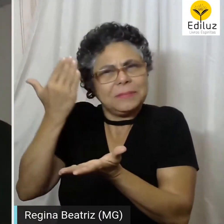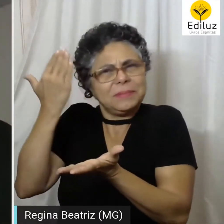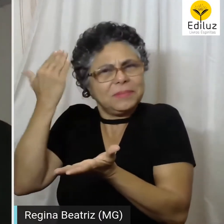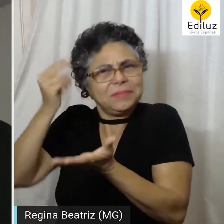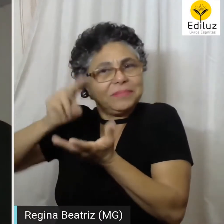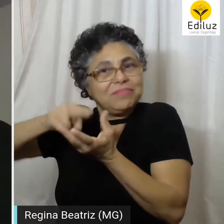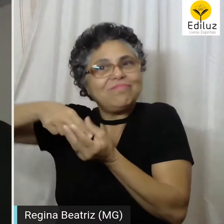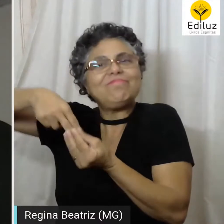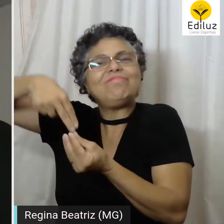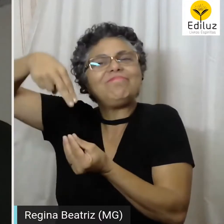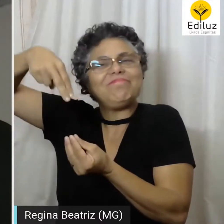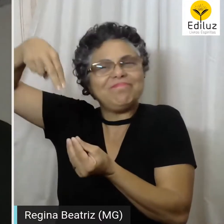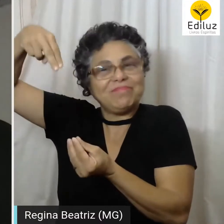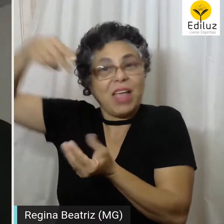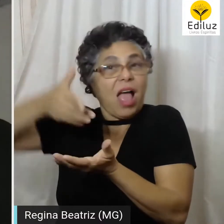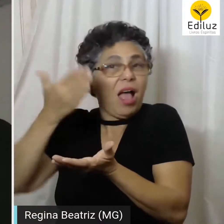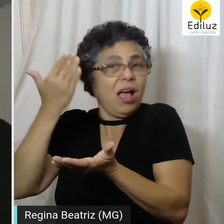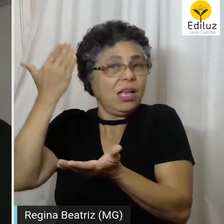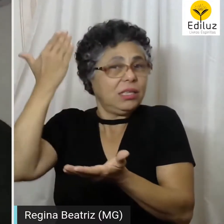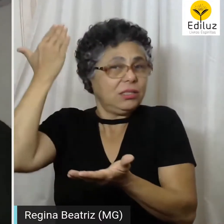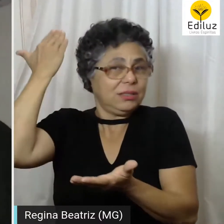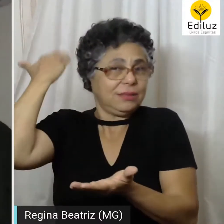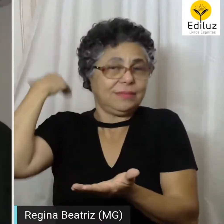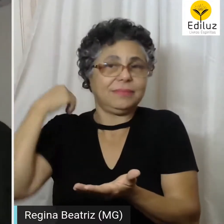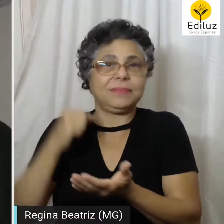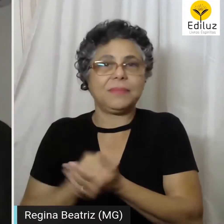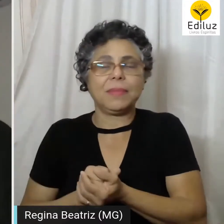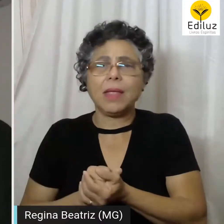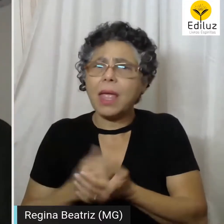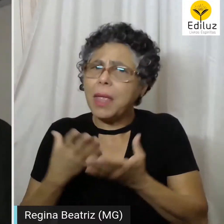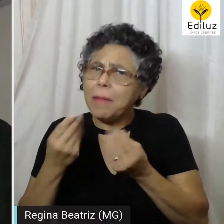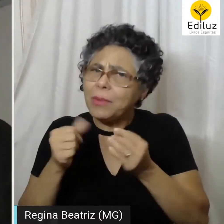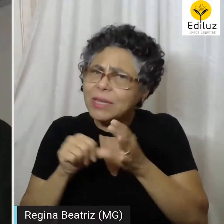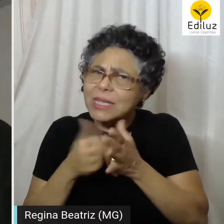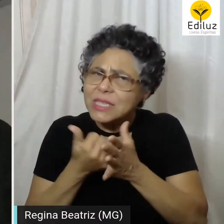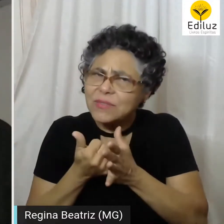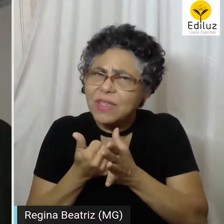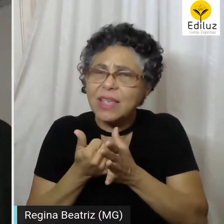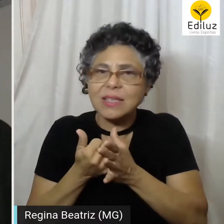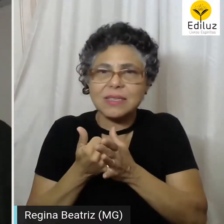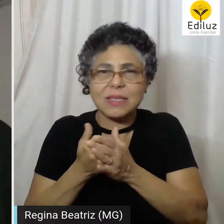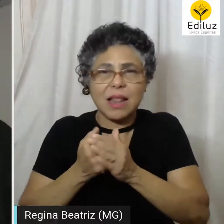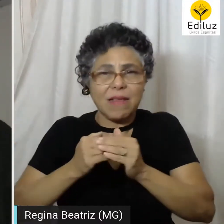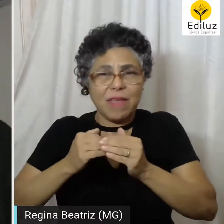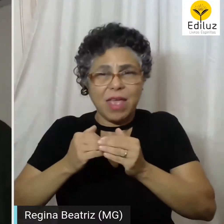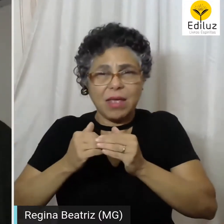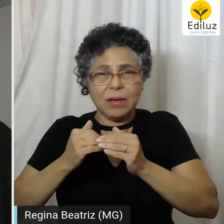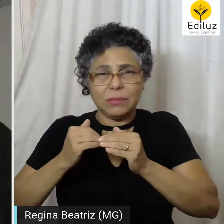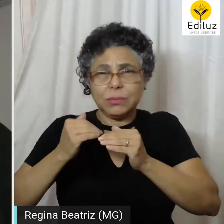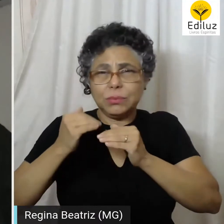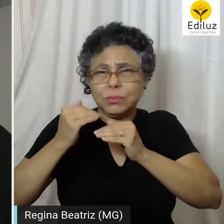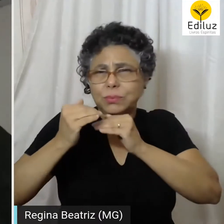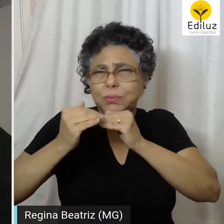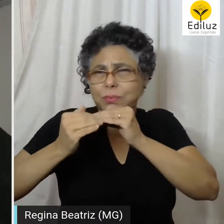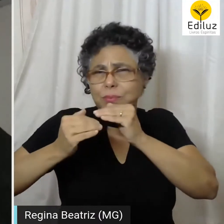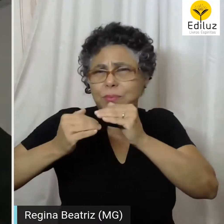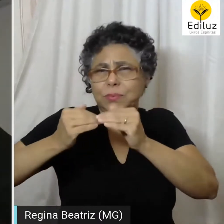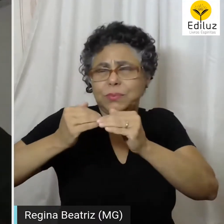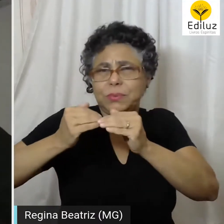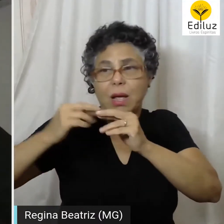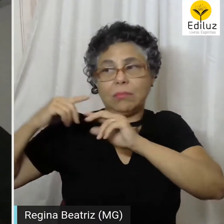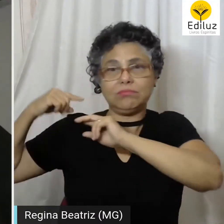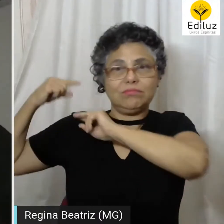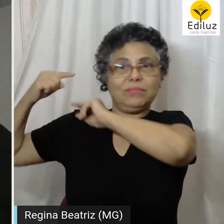muito, muito antes. E muitas vezes ela vem se constituindo ao longo